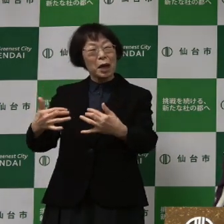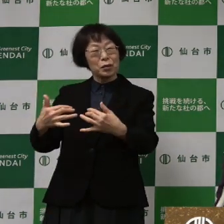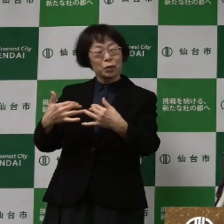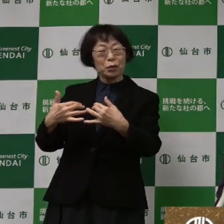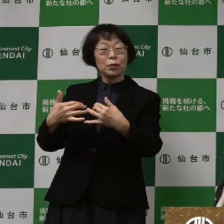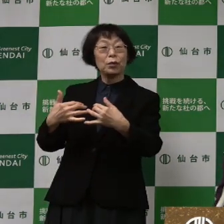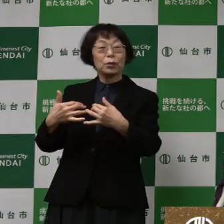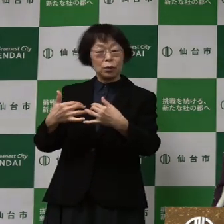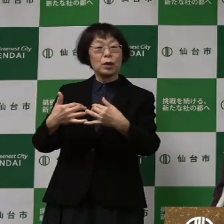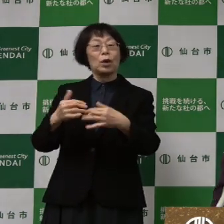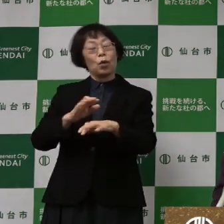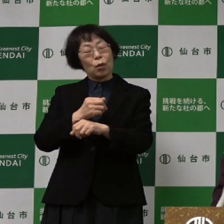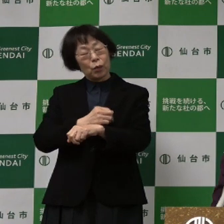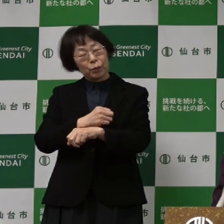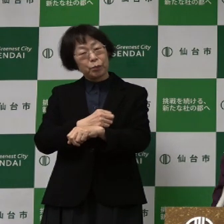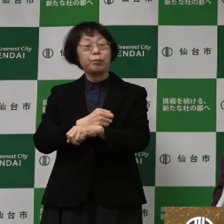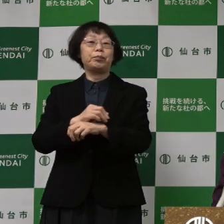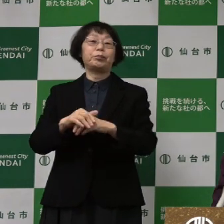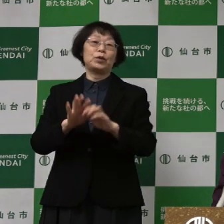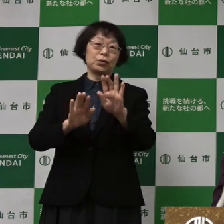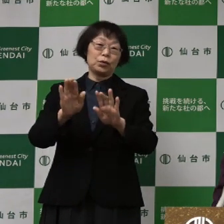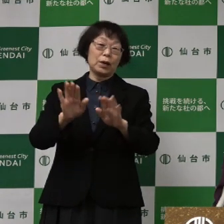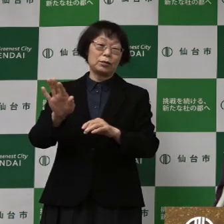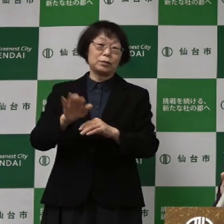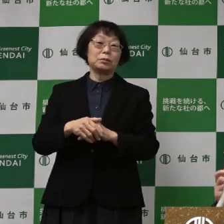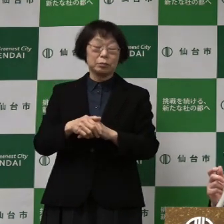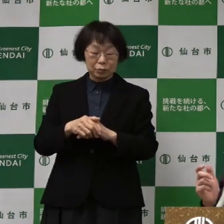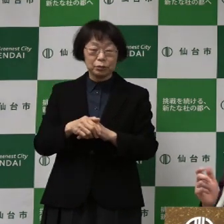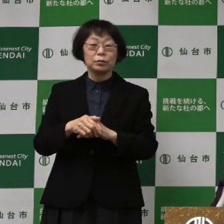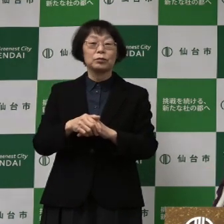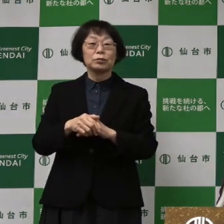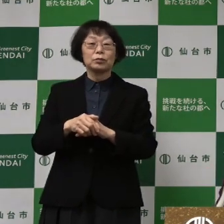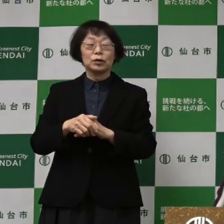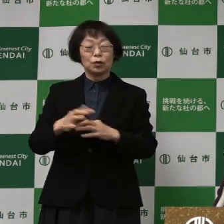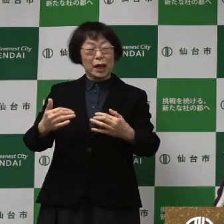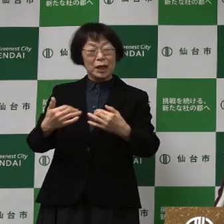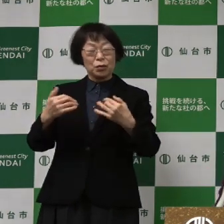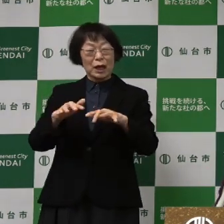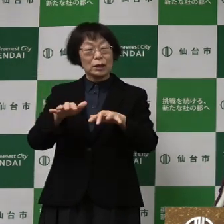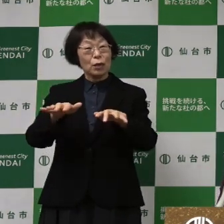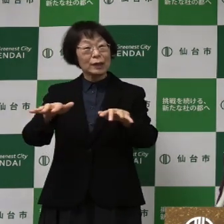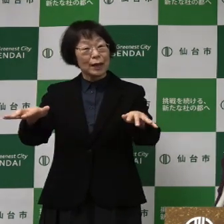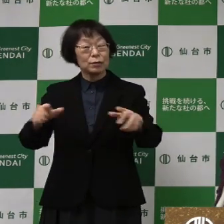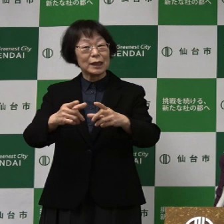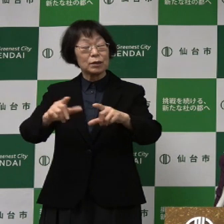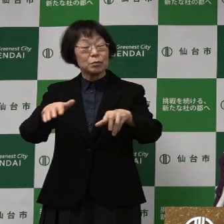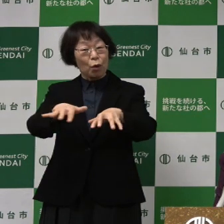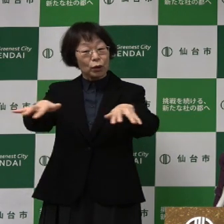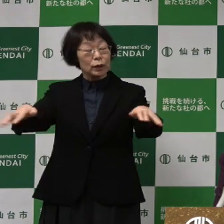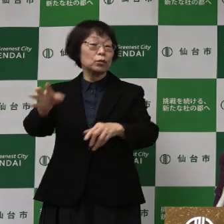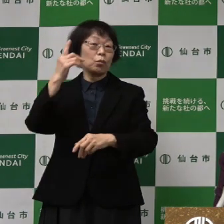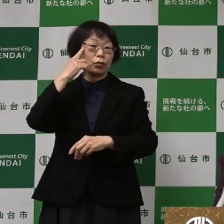本当に何でしょうか、こう大きな影響になって広がってきているんだろうというふうに思っております